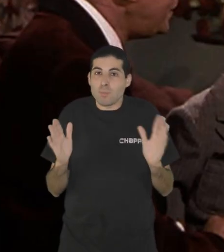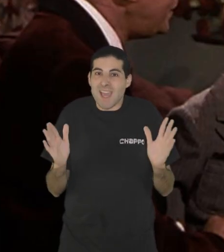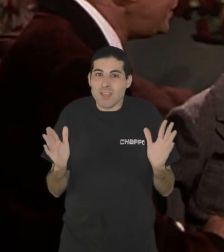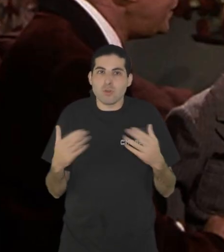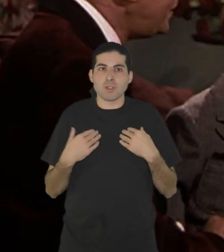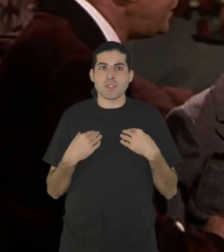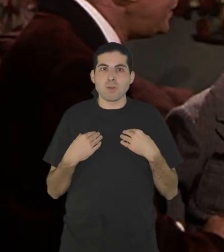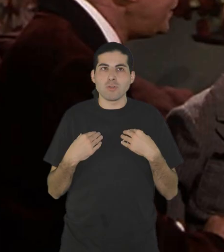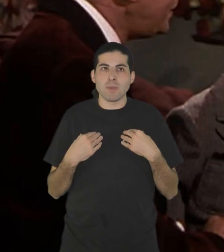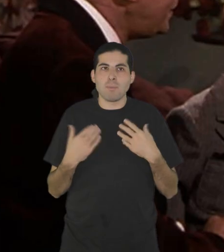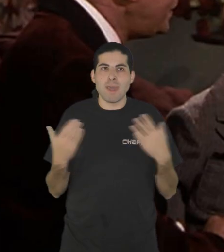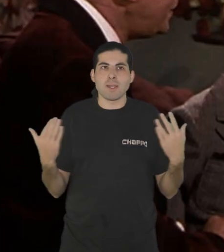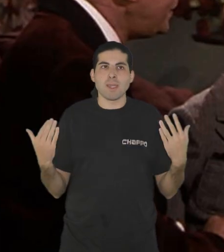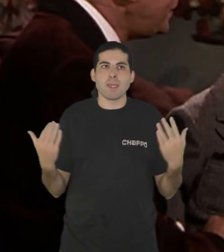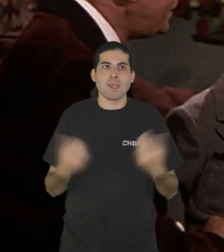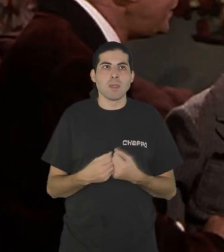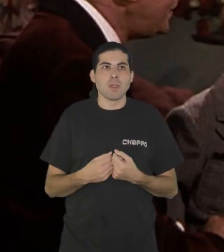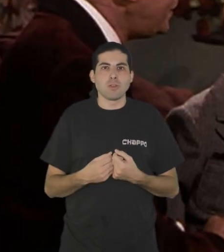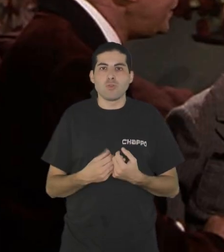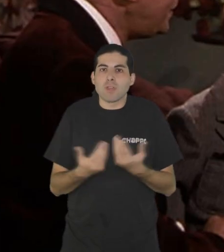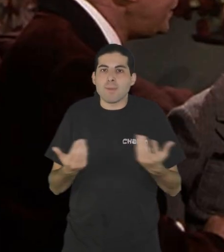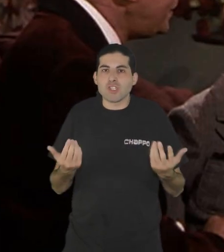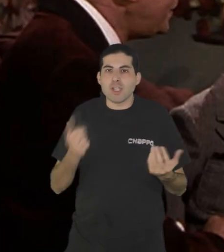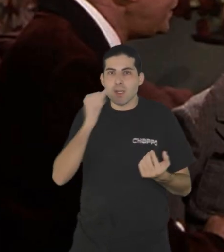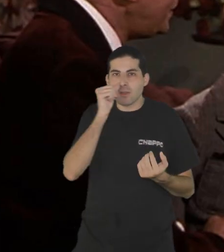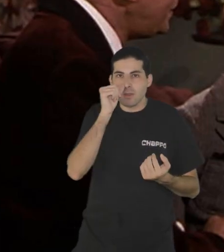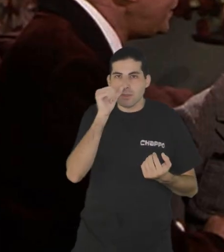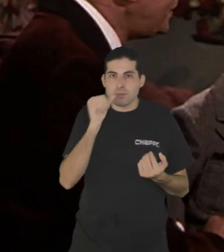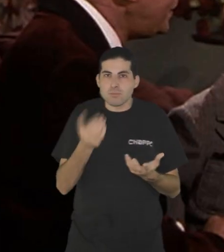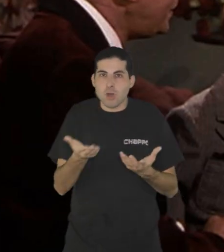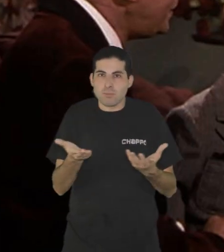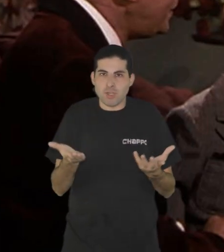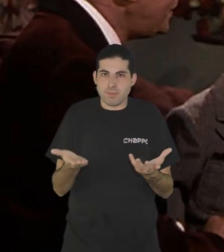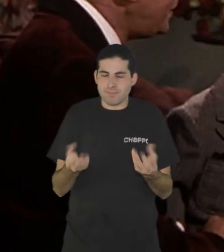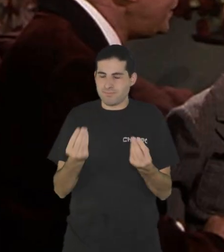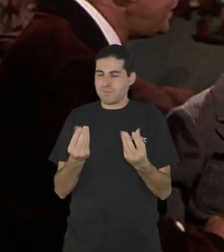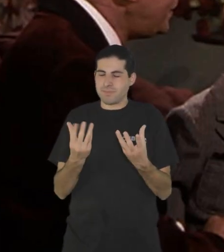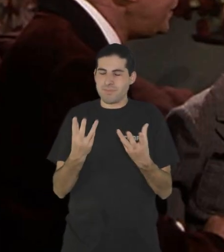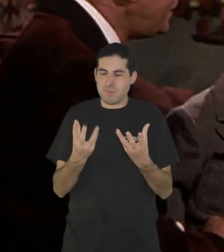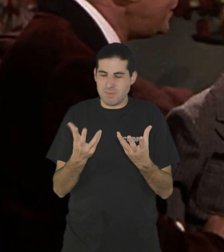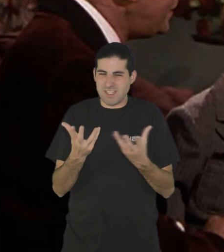un ventriloquo doppiato secondo me perde tutta la magia. No, cioè